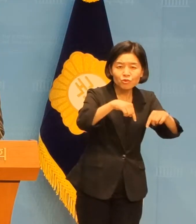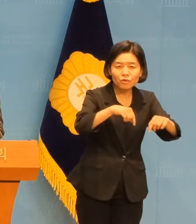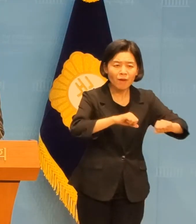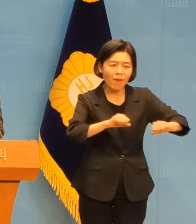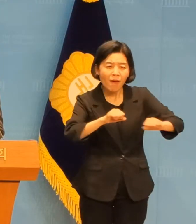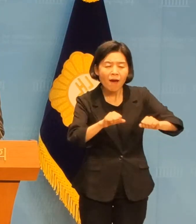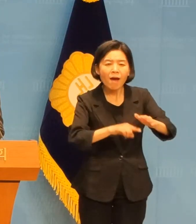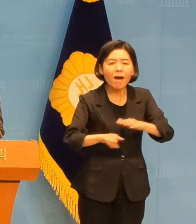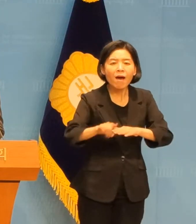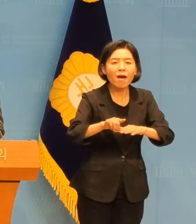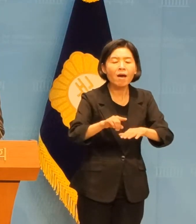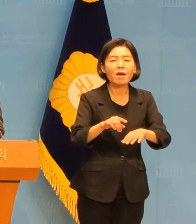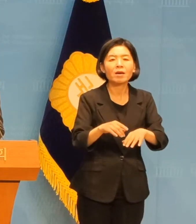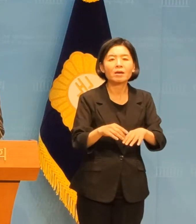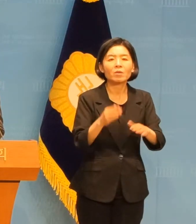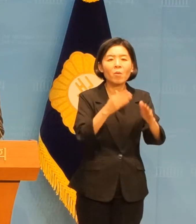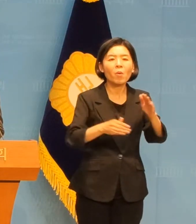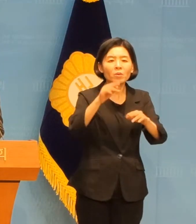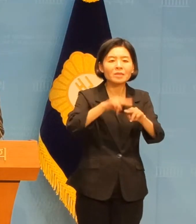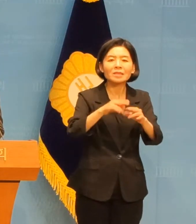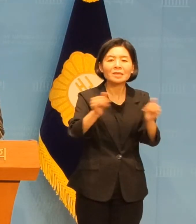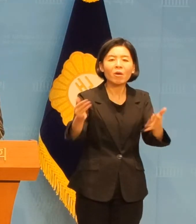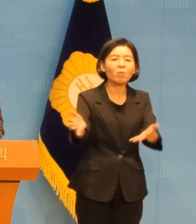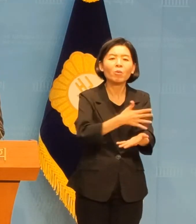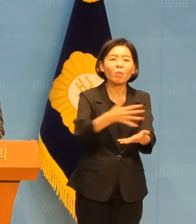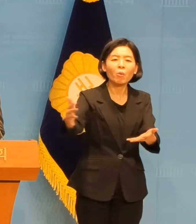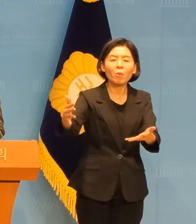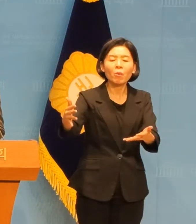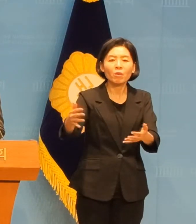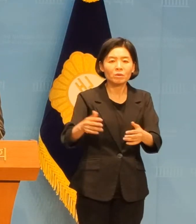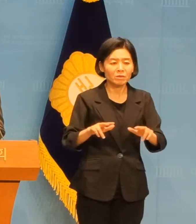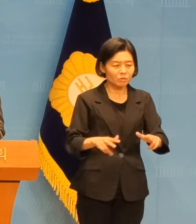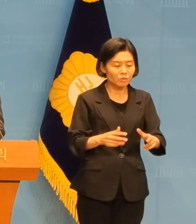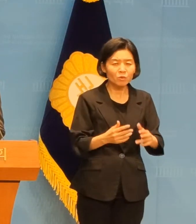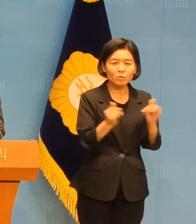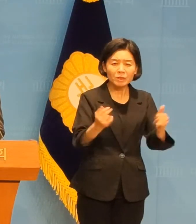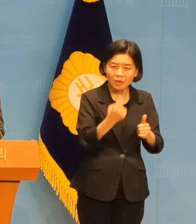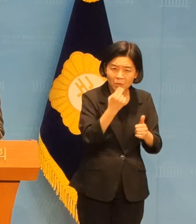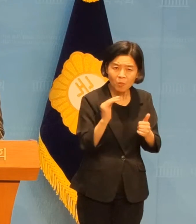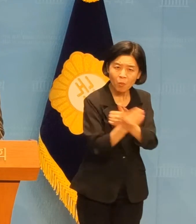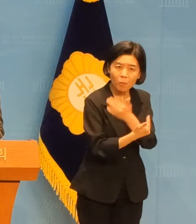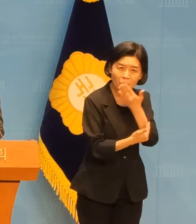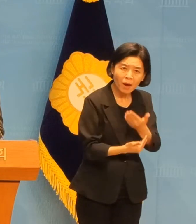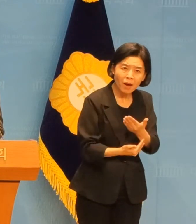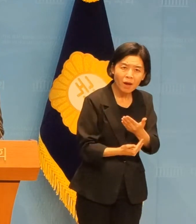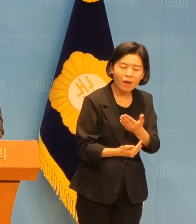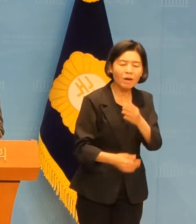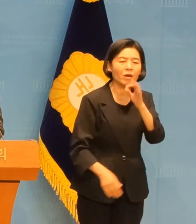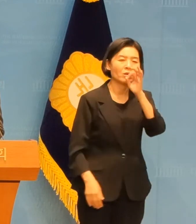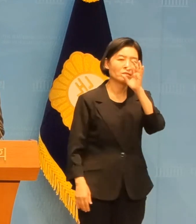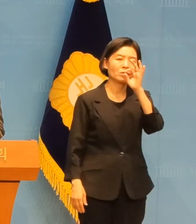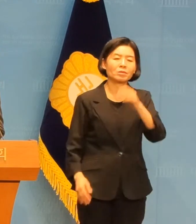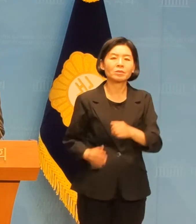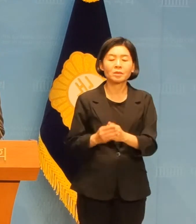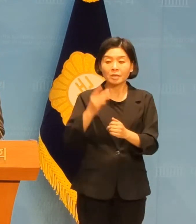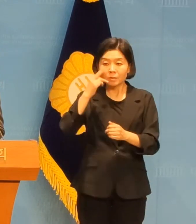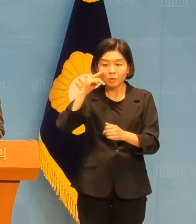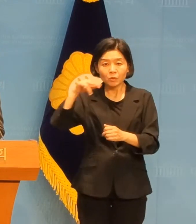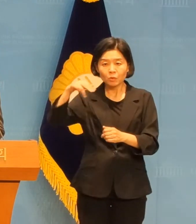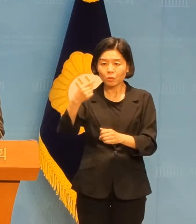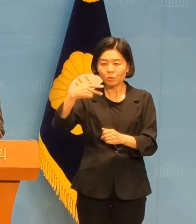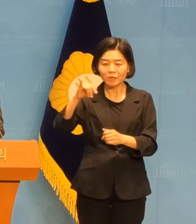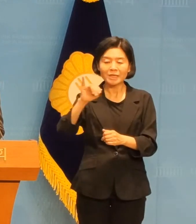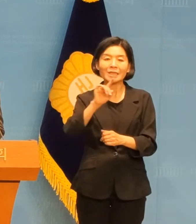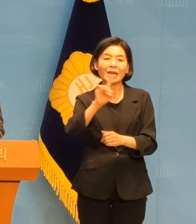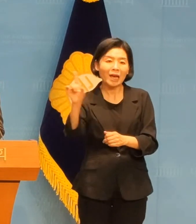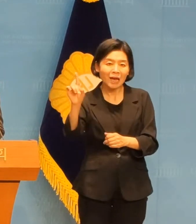상황에서 과연 어떻게 국민의 생명을 지켜내겠다는 것입니까? 미국 조지아에서